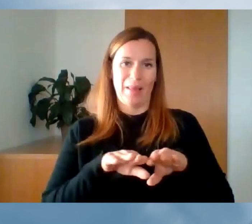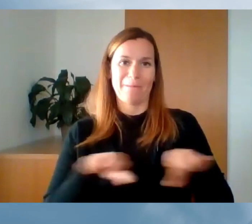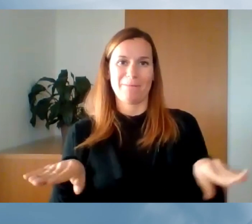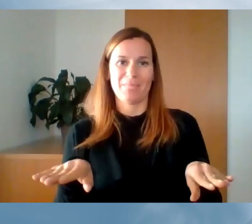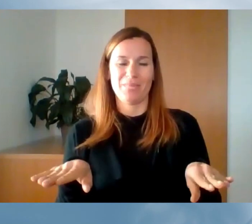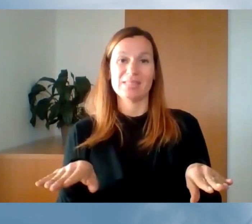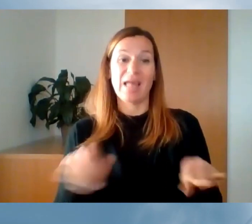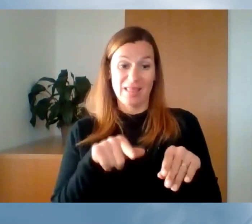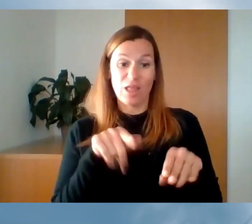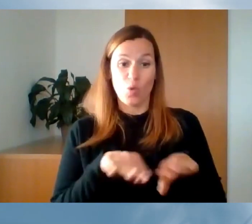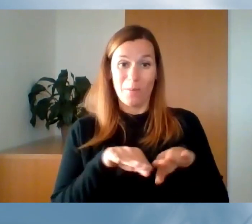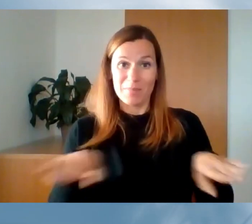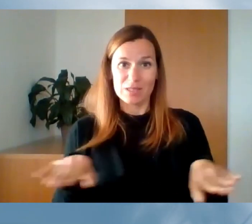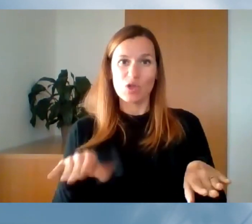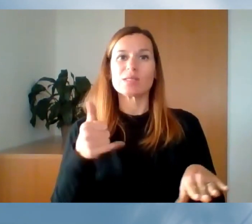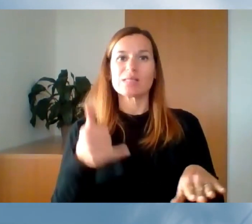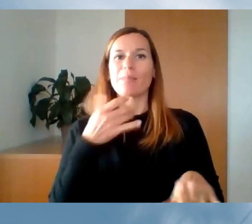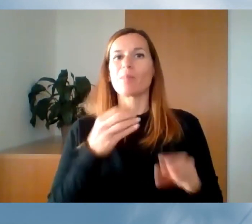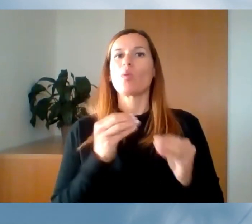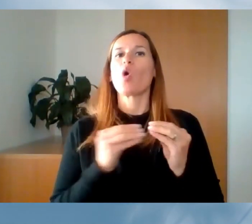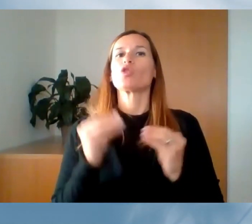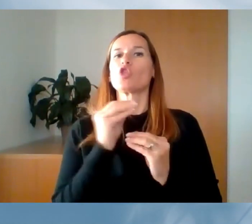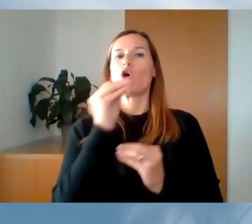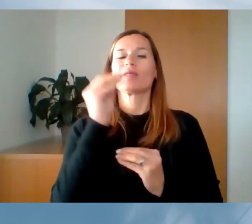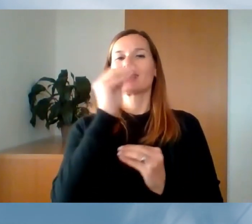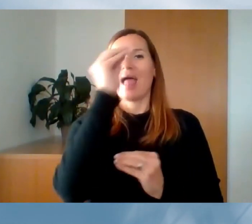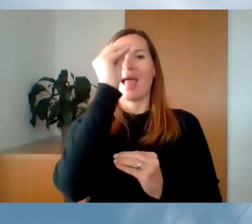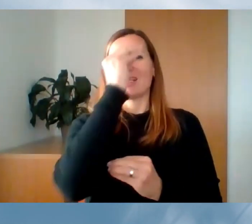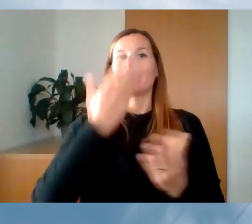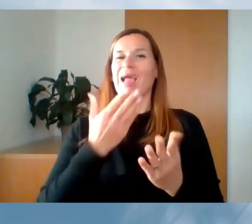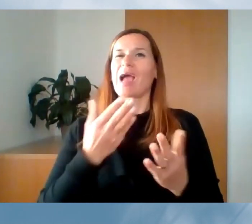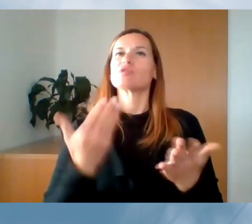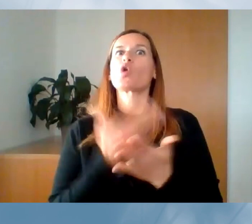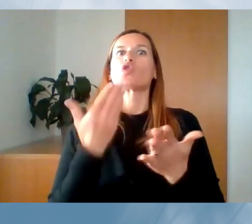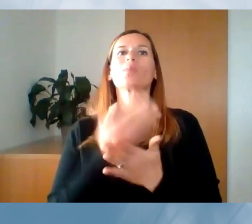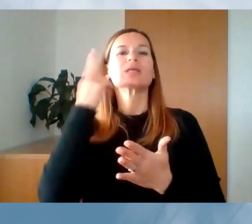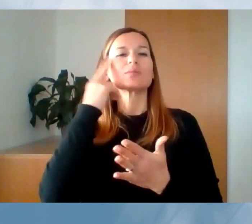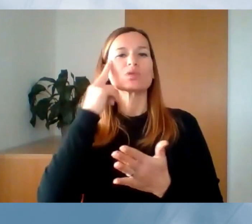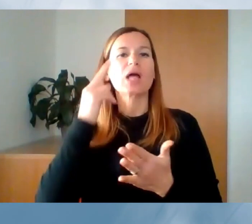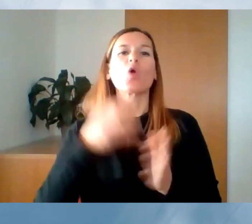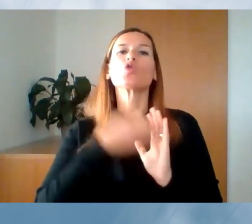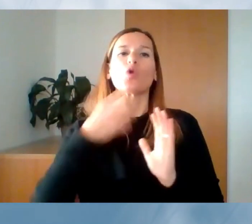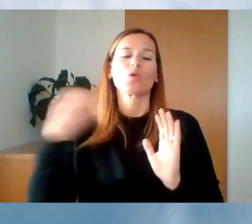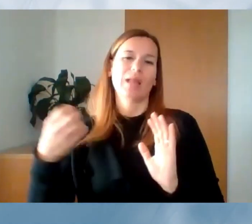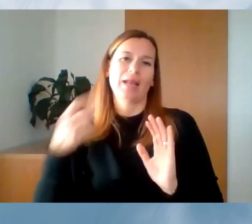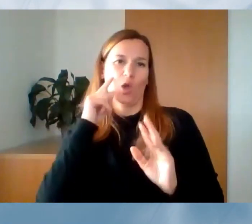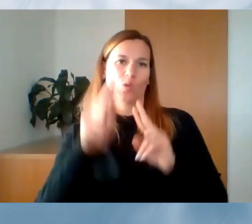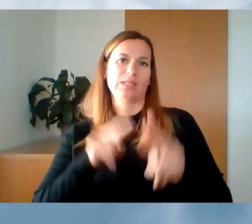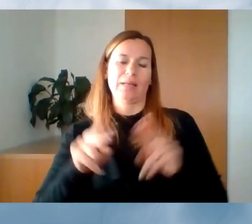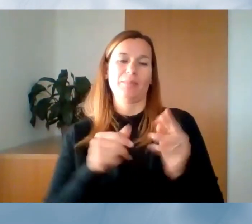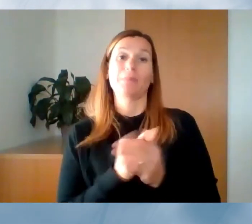miza. Na to mizo bomo zdaj pa naložili nekaj sodobnih spoznanj o dolgotrajni